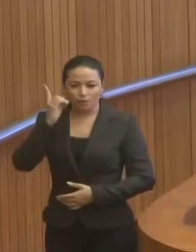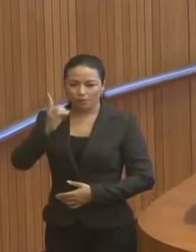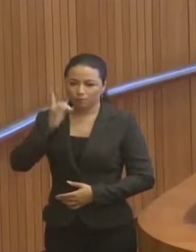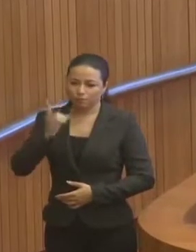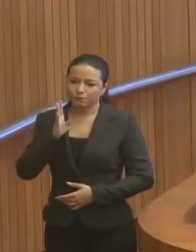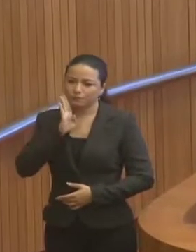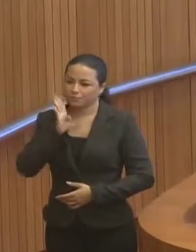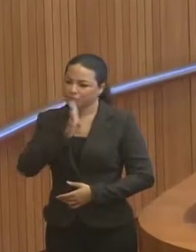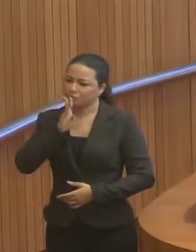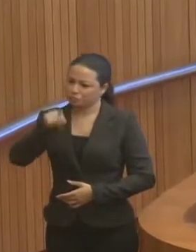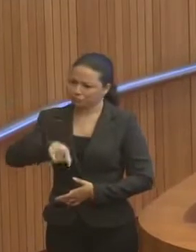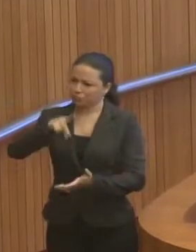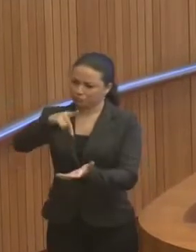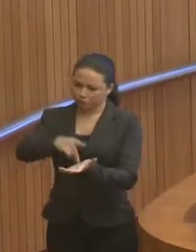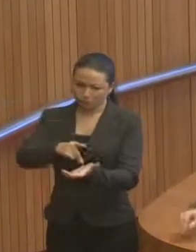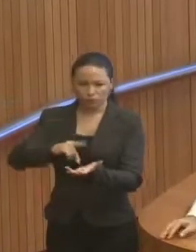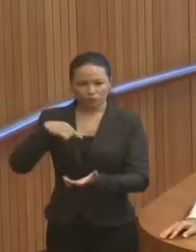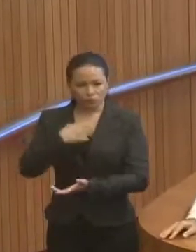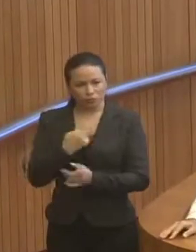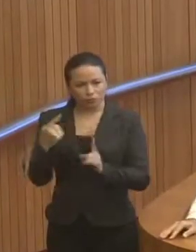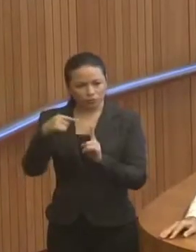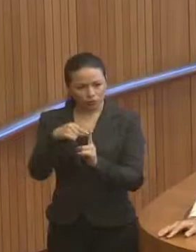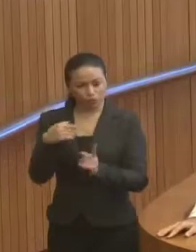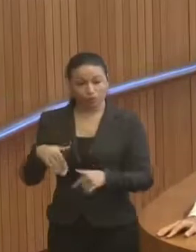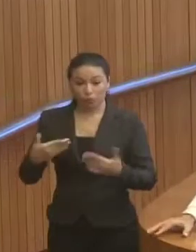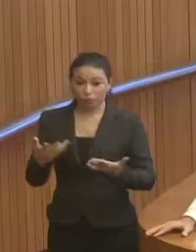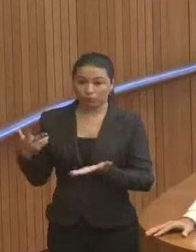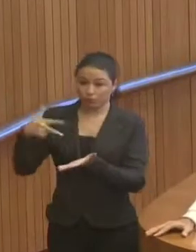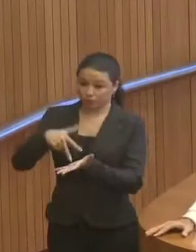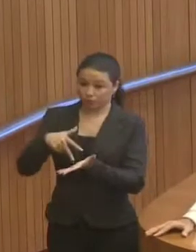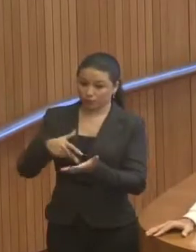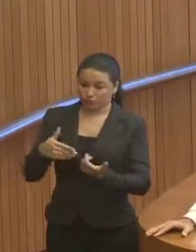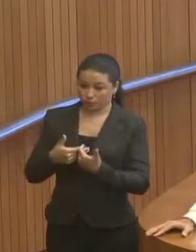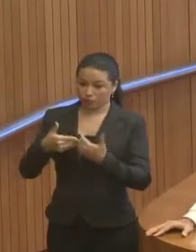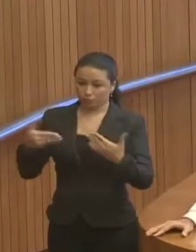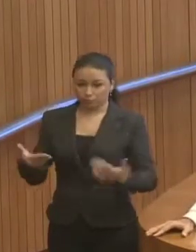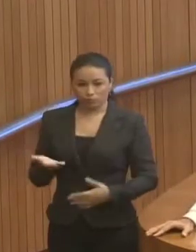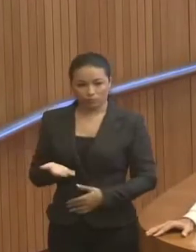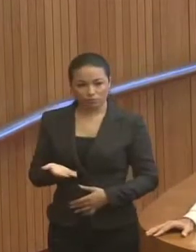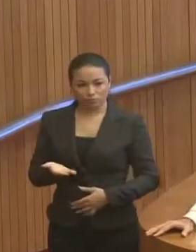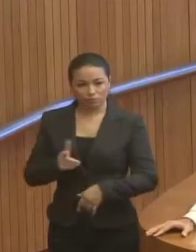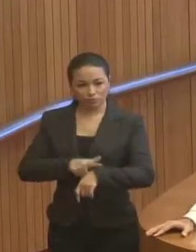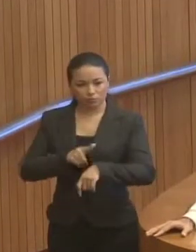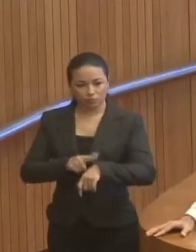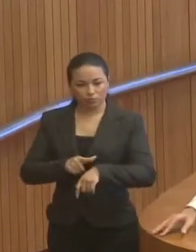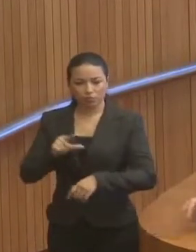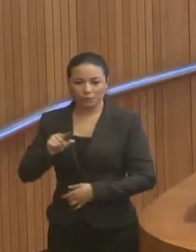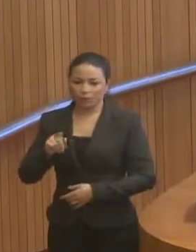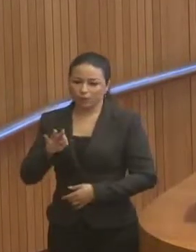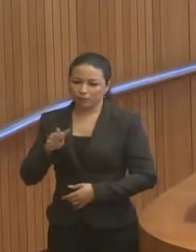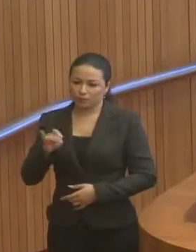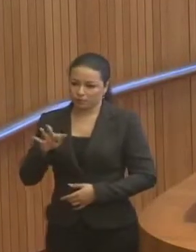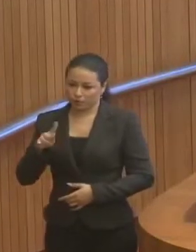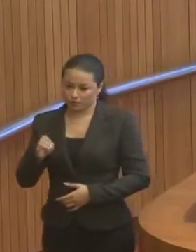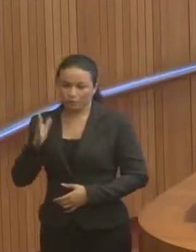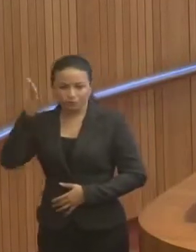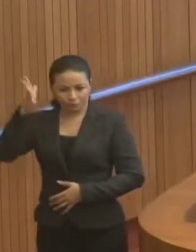Deputado Bira, realmente a nossa pretensão, quando estive aqui no início do horário de pequeno expediente, era